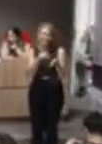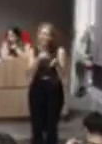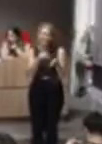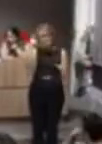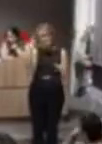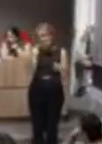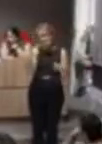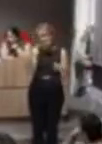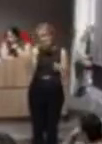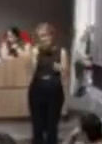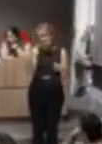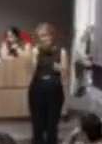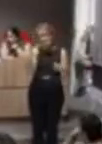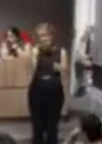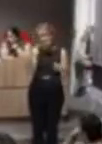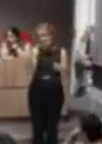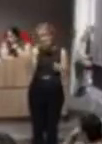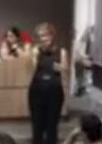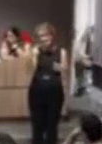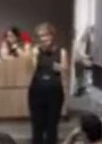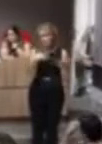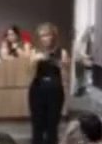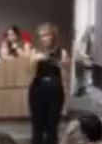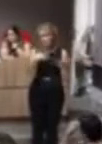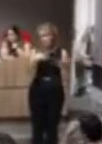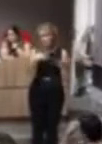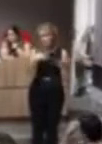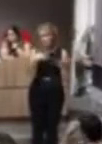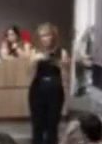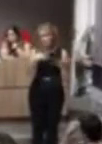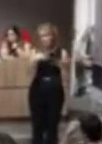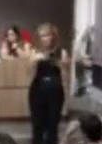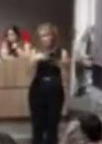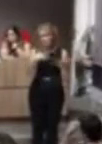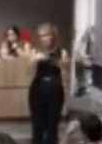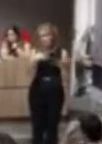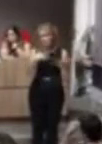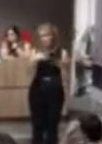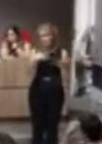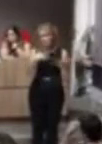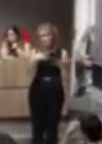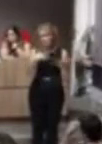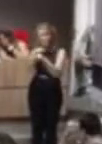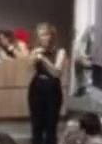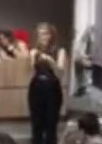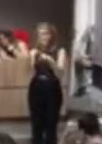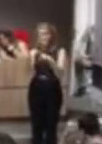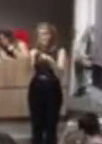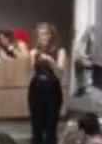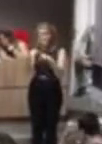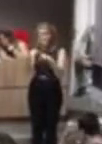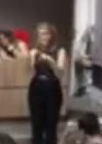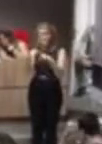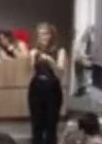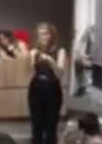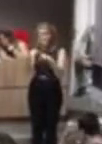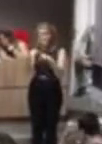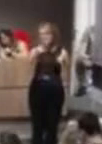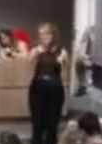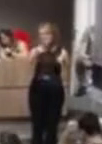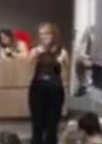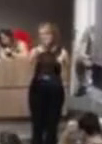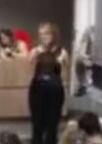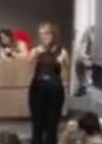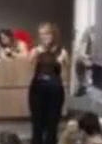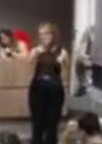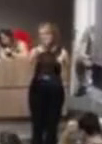campo da saúde mental, a intersetorialidade. Então eu vou acionar assistência social e dizer, ela não pode ficar internada aqui, ela precisa de uma casa, vamos